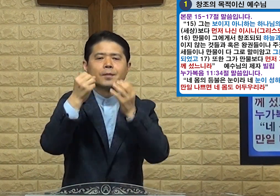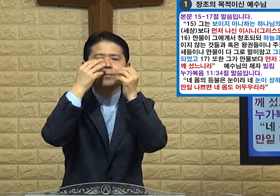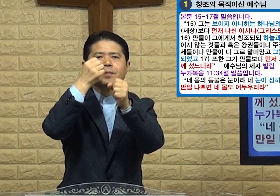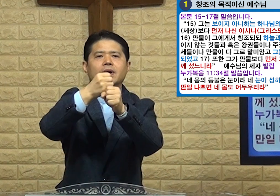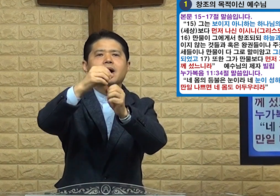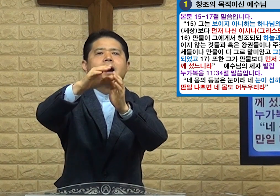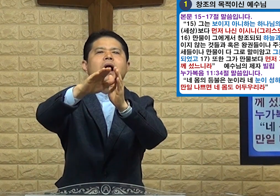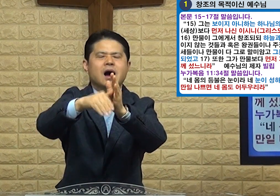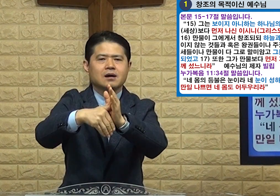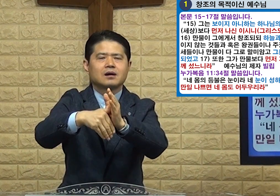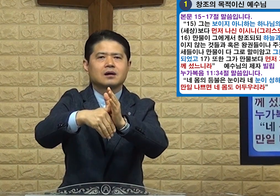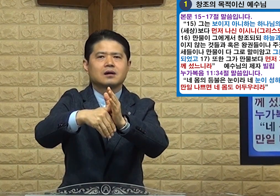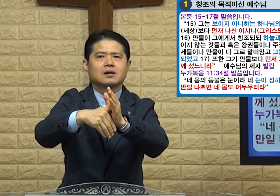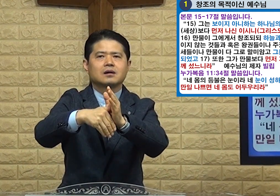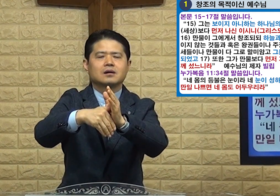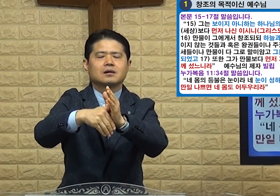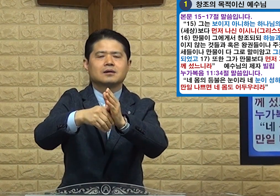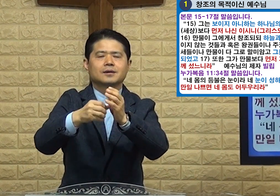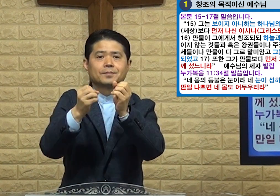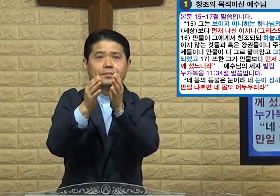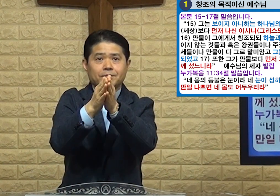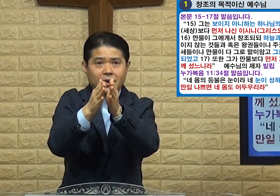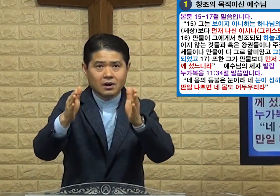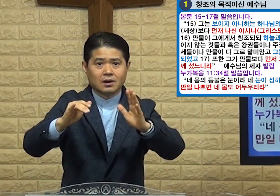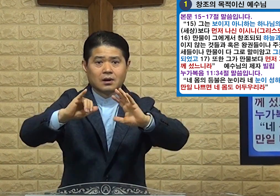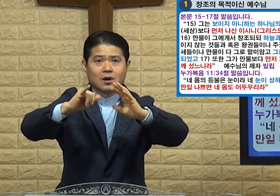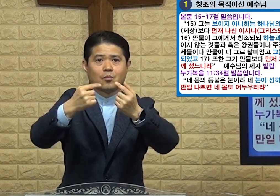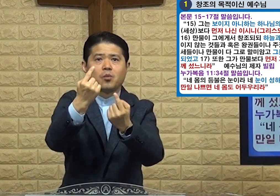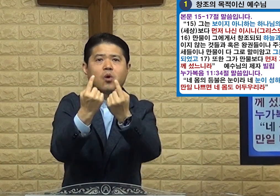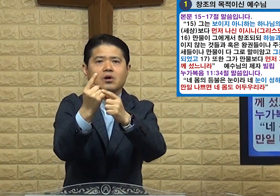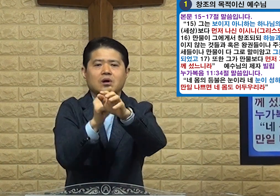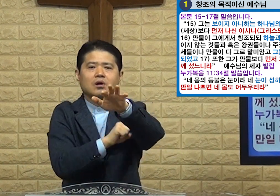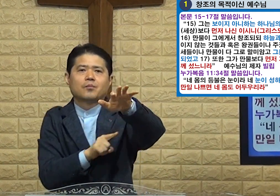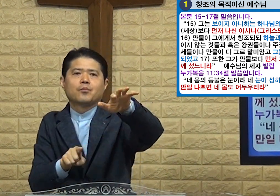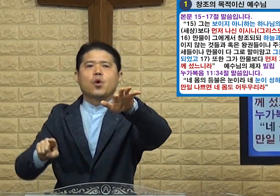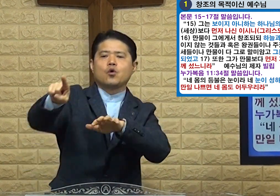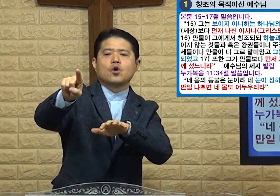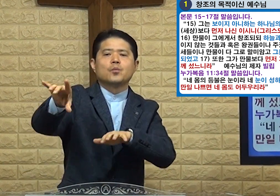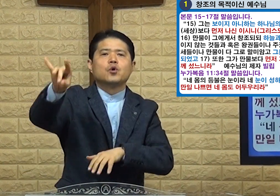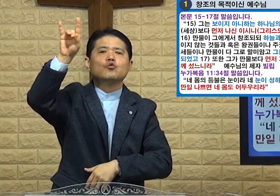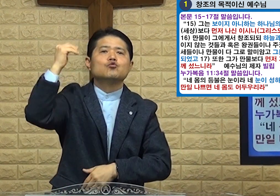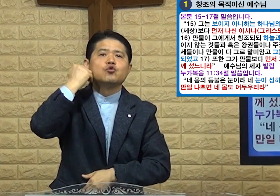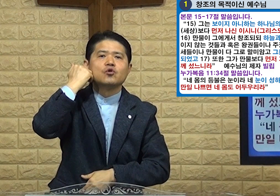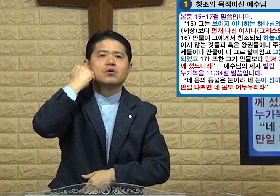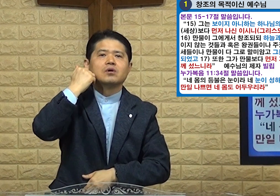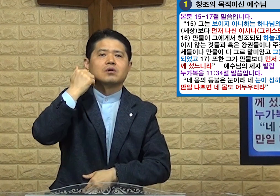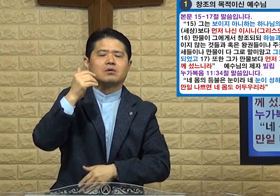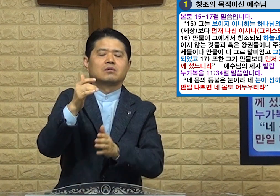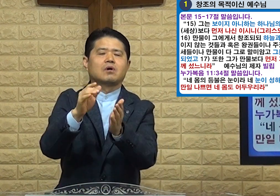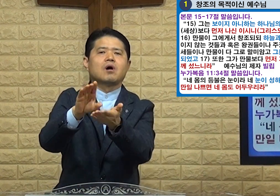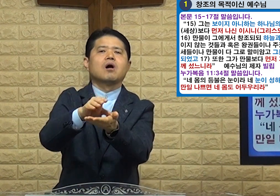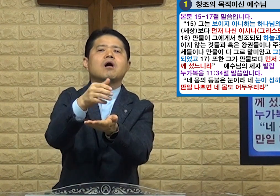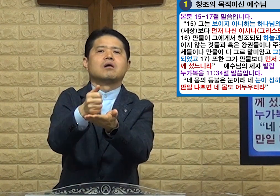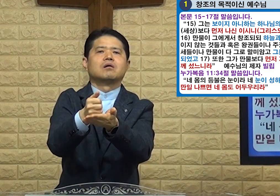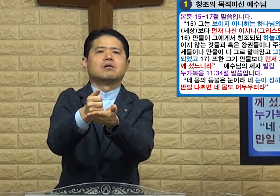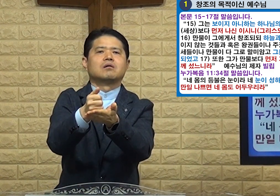모든 피조물이 있을 때 이 세상보다 가장 먼저 나신 이시는